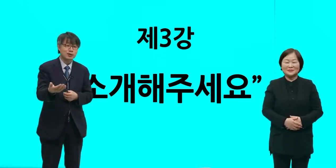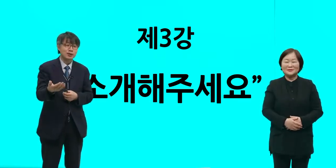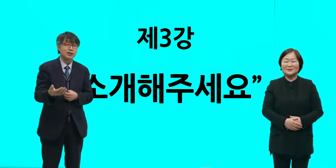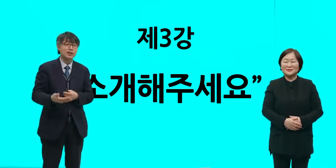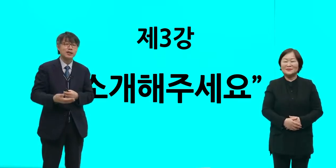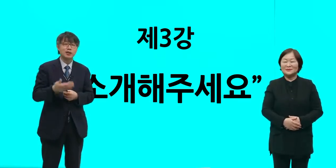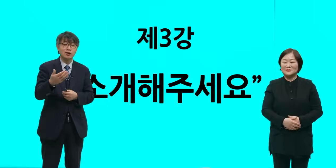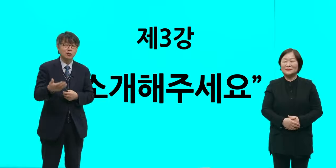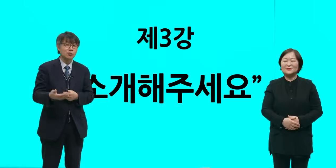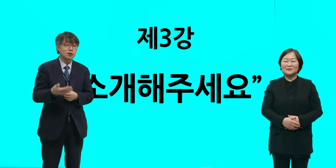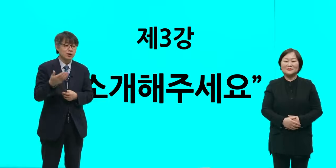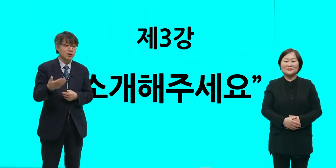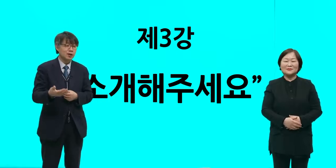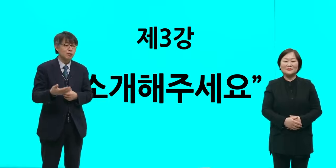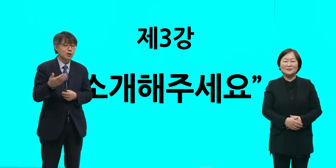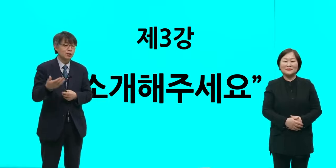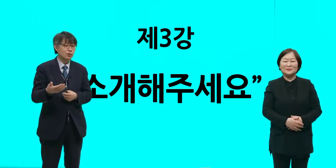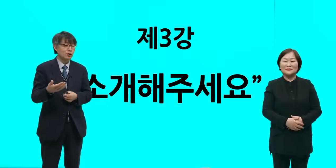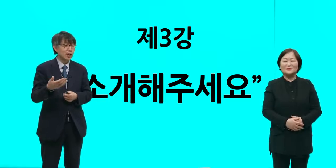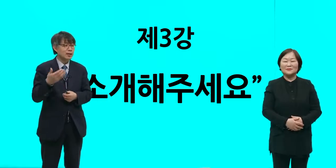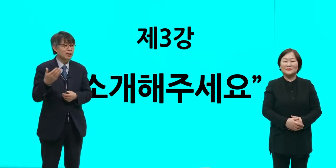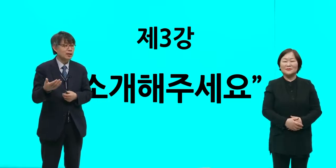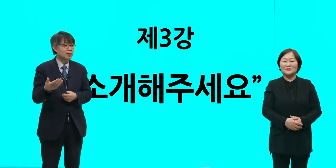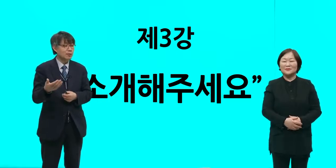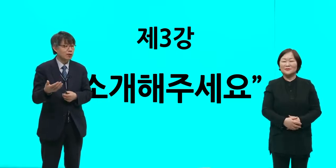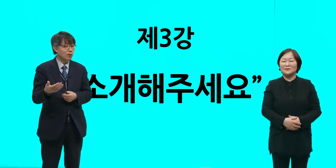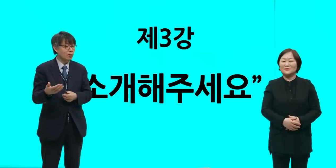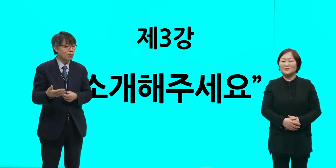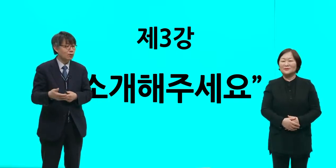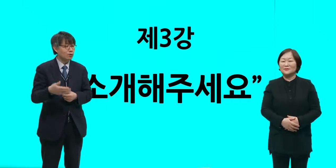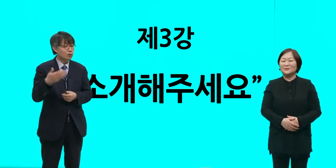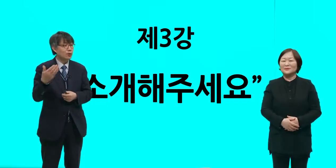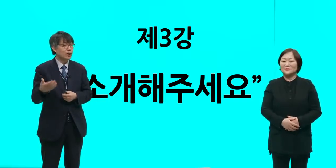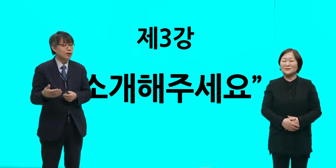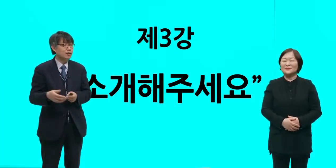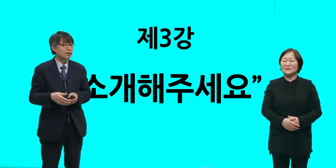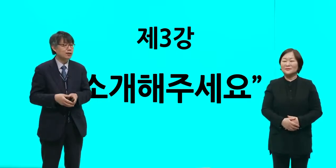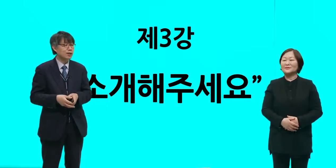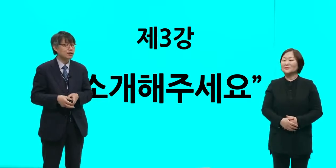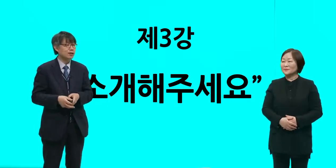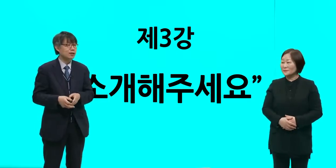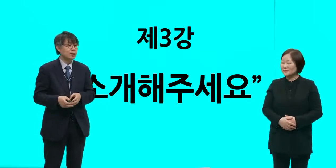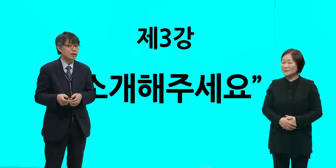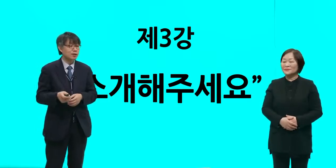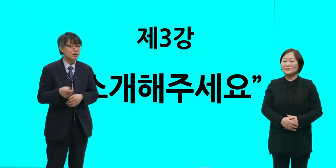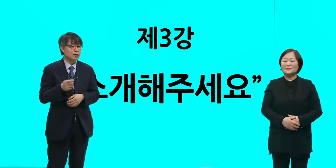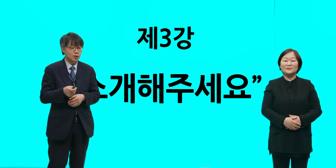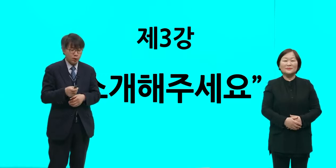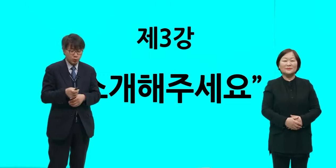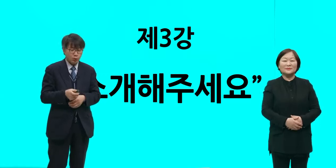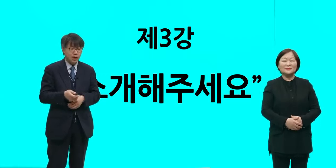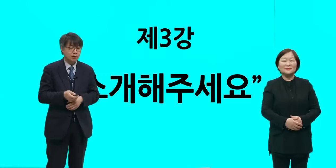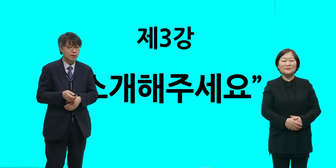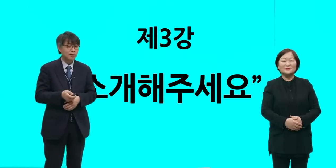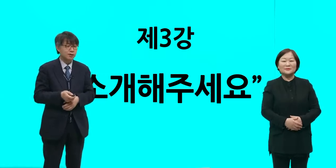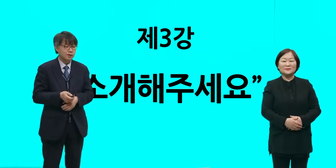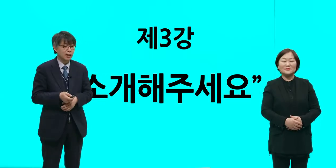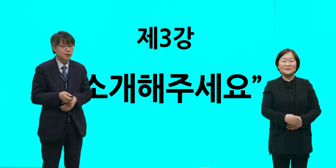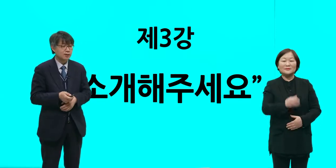누군지 이런 걸 조금 더 이제 구체적으로 간단하게 이름 말고 또 소개하는 그런 시간들이 있을 텐데요. 그런 소개하는 그런 단어들을